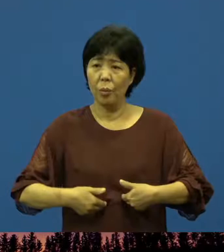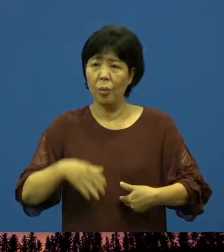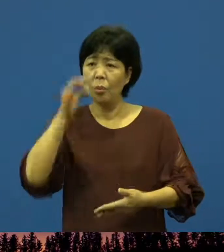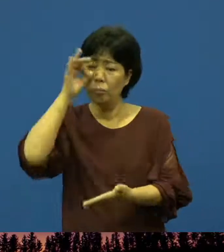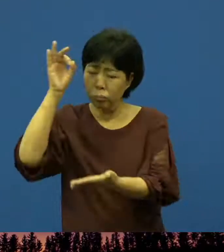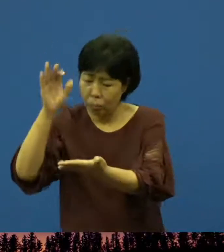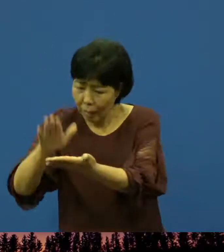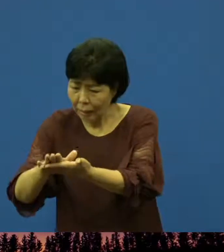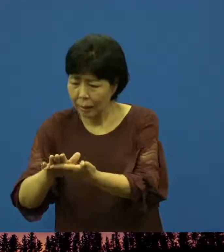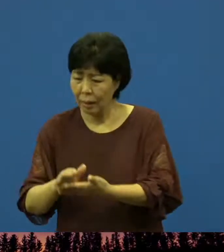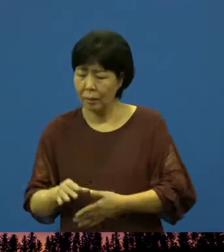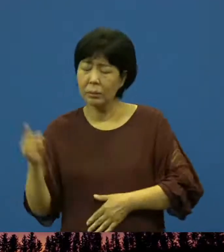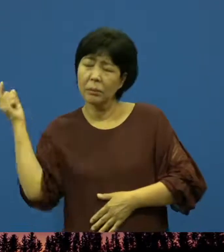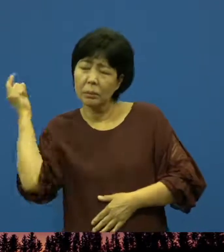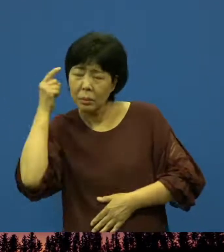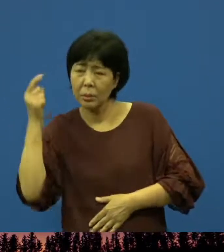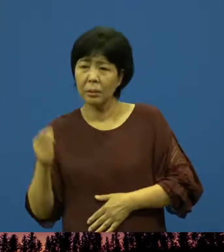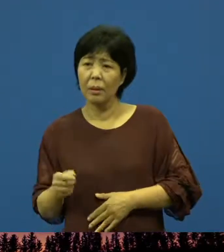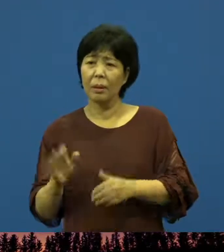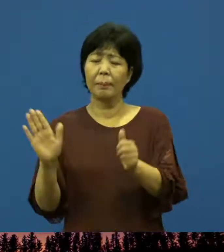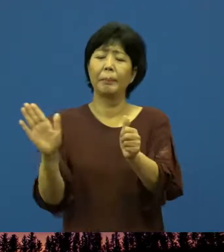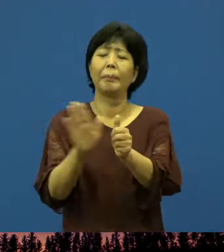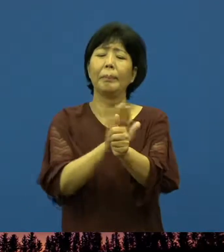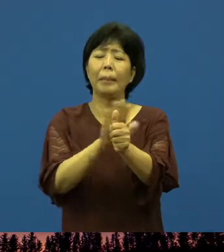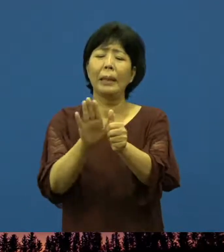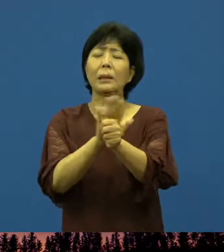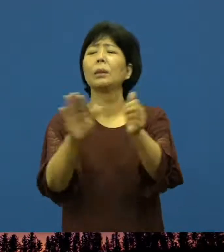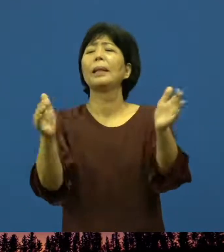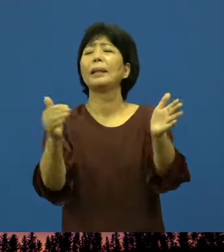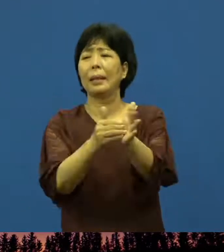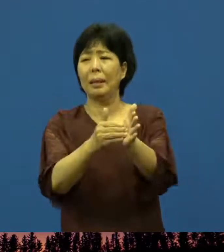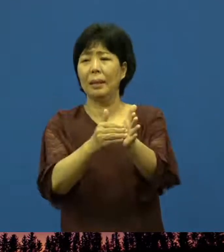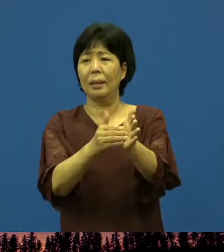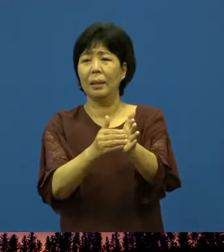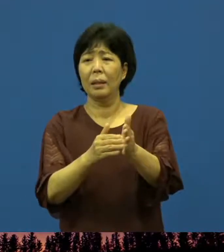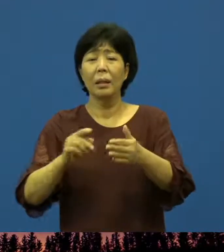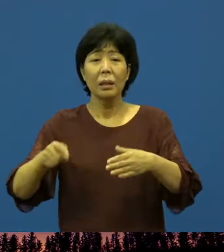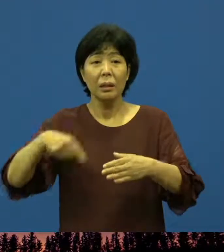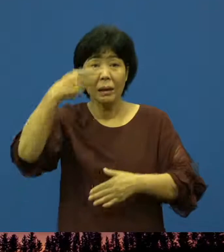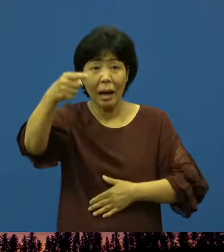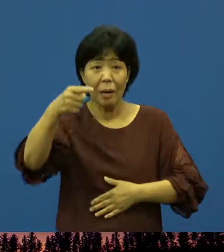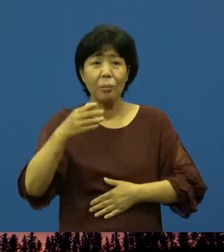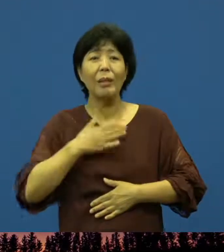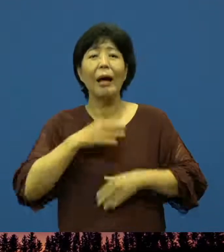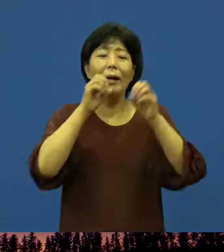경험한 사람. 내가 경험하지 않고 누구에게 전할 수가